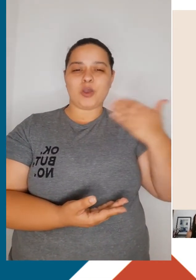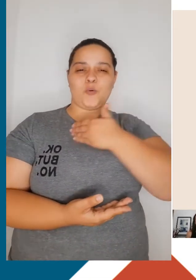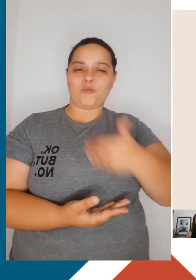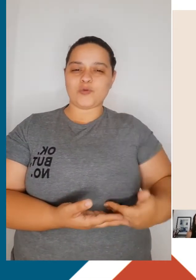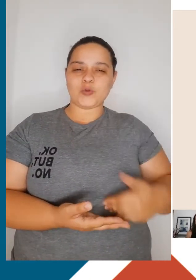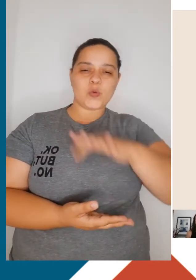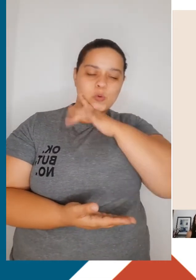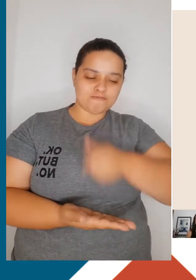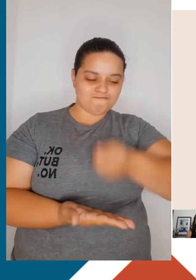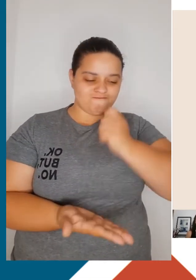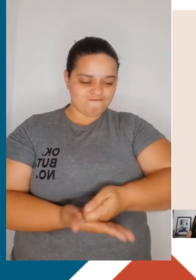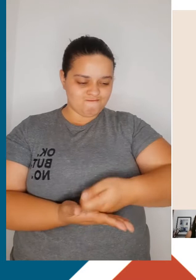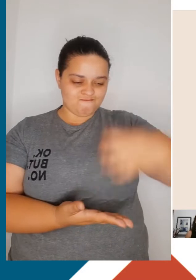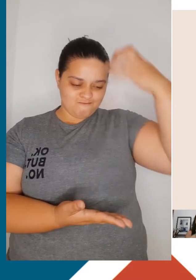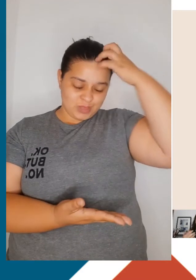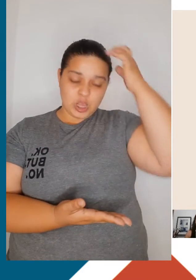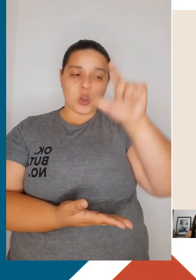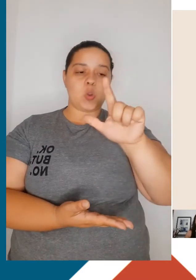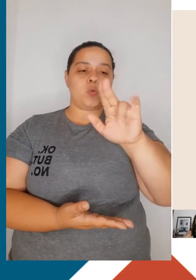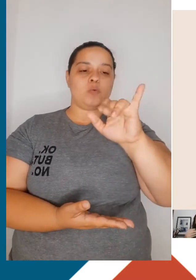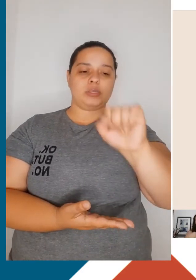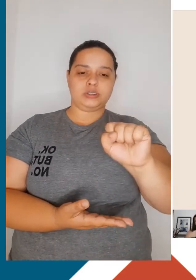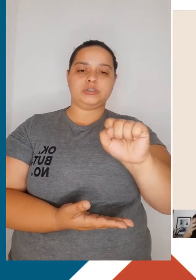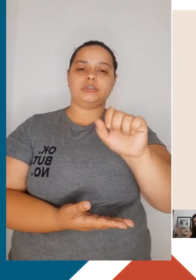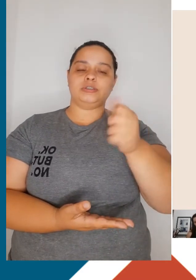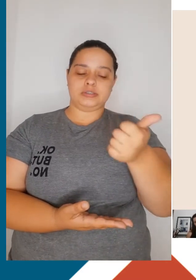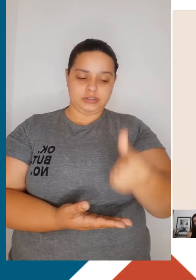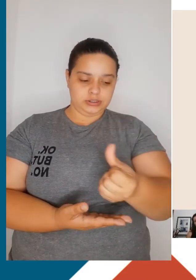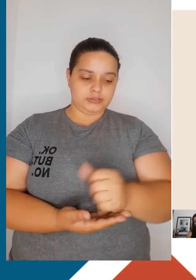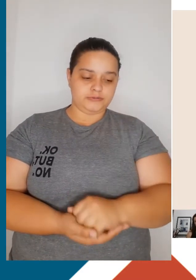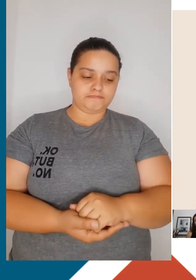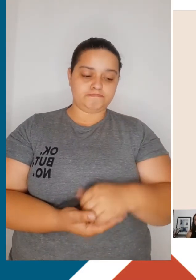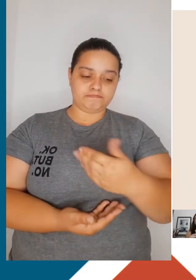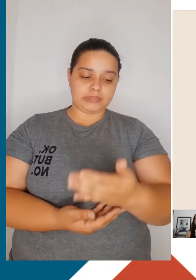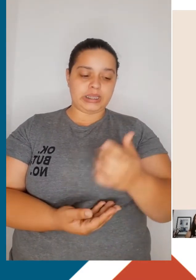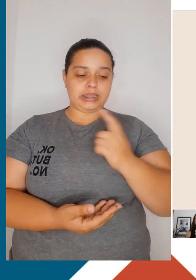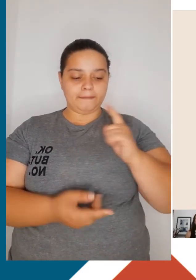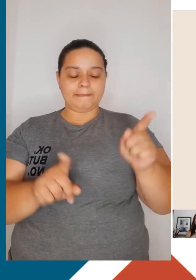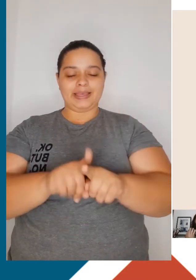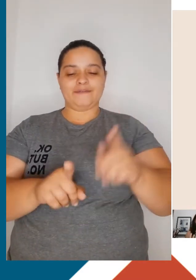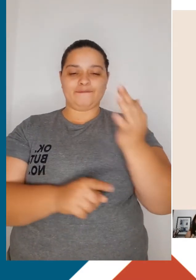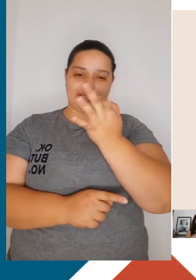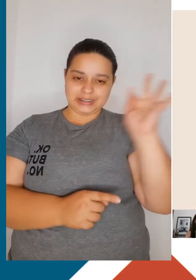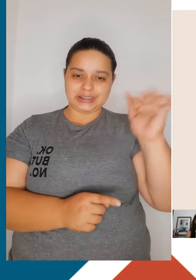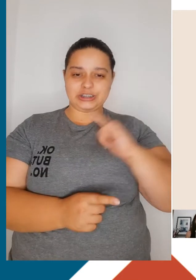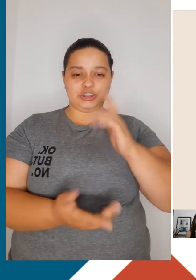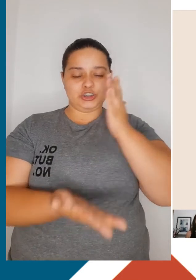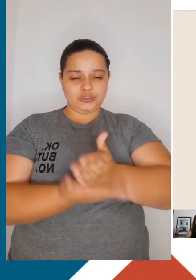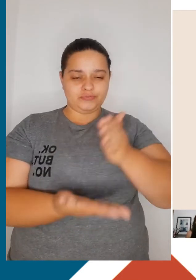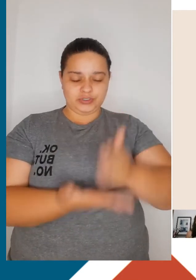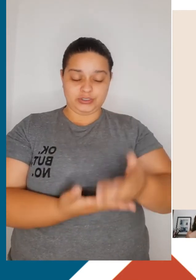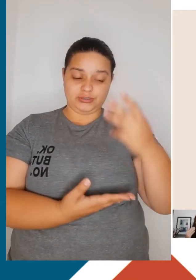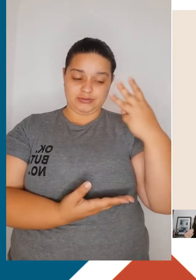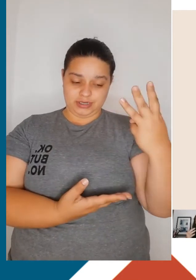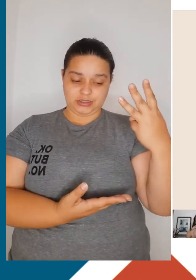com uma monarquia absolutista governada pelo rei Luís XVI. A sociedade francesa, também dividida em 3 estados, em 3